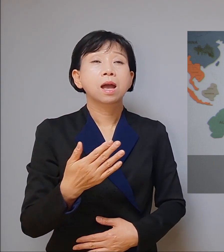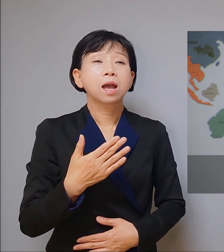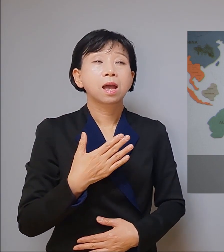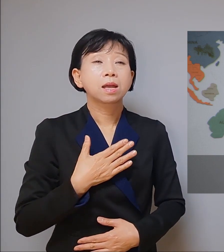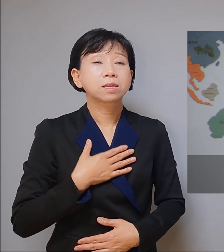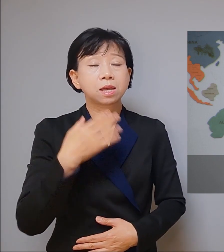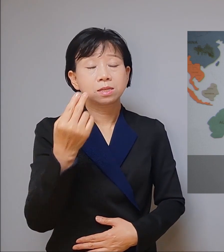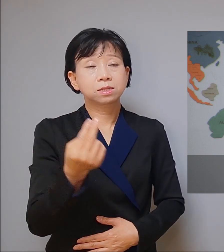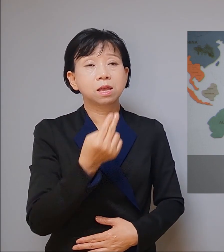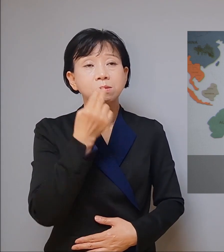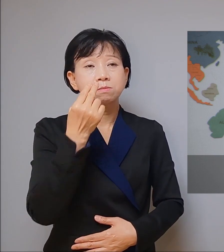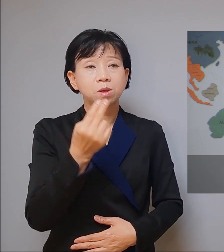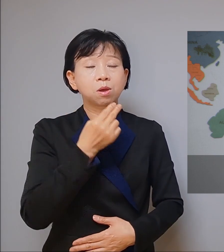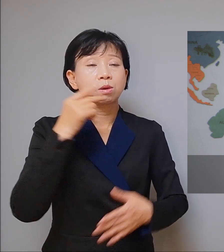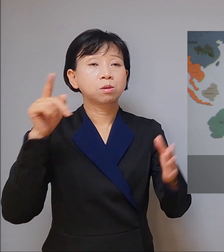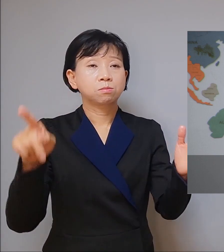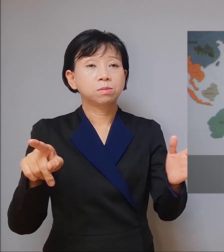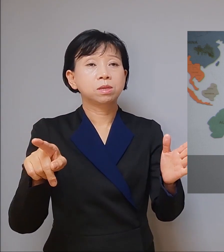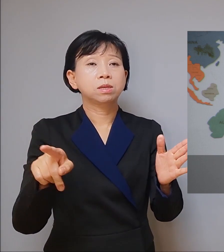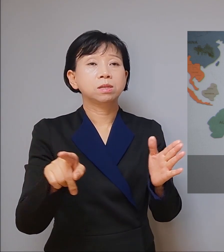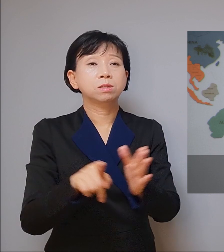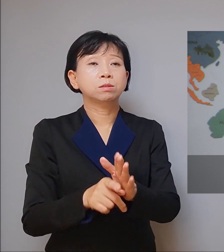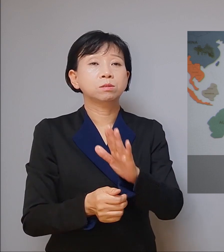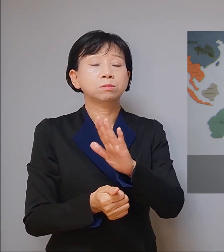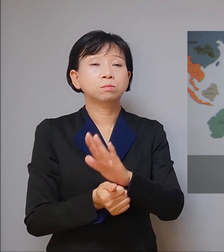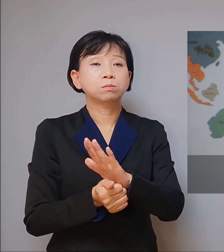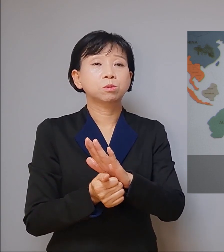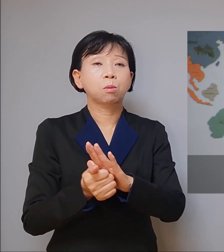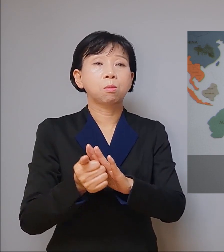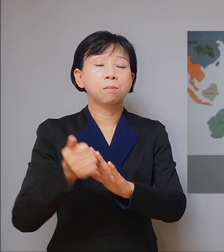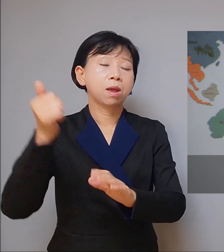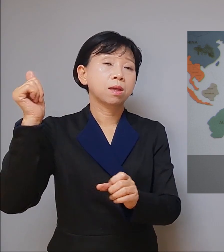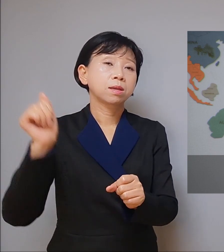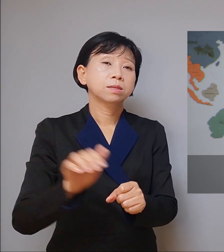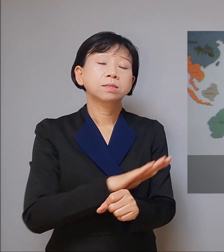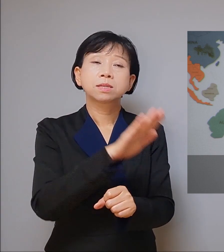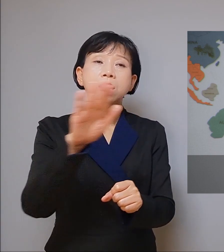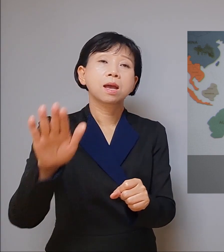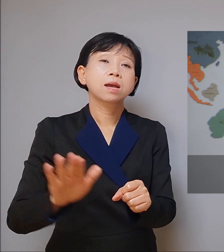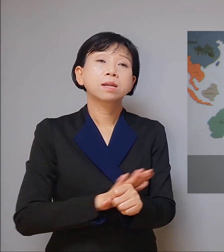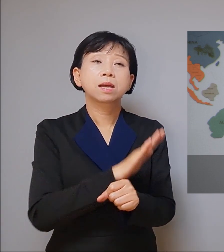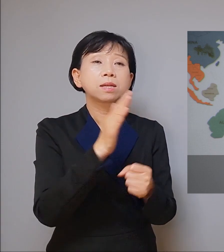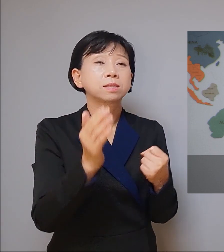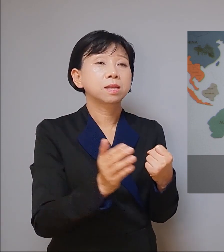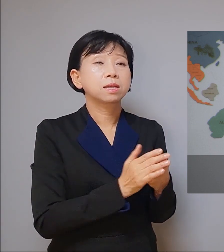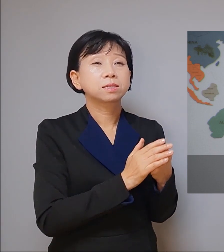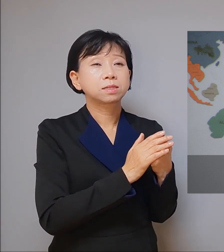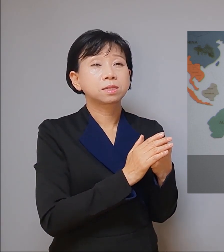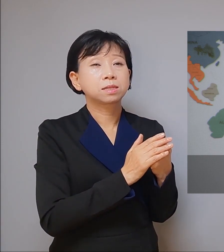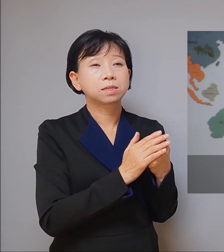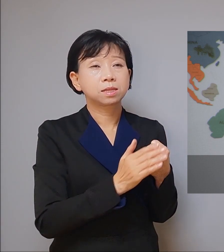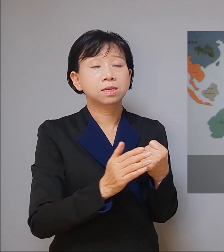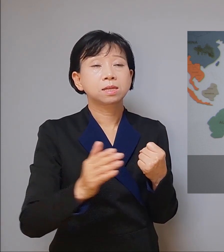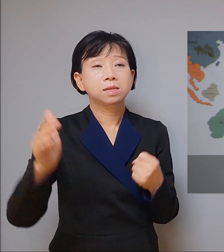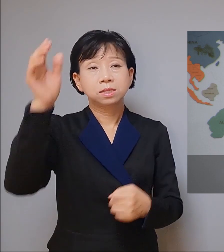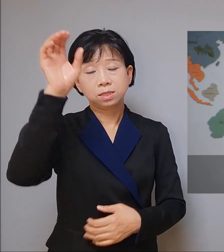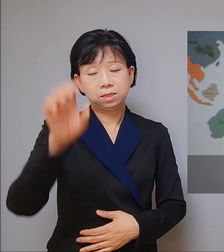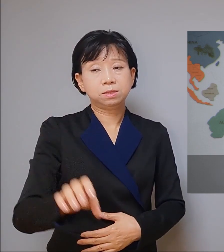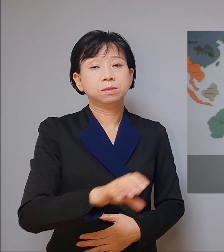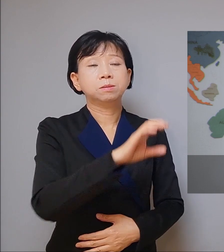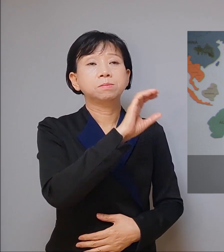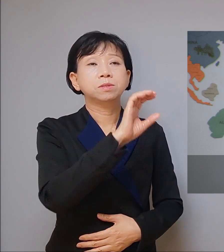예수님은 나의 생명 믿음 소망 사랑